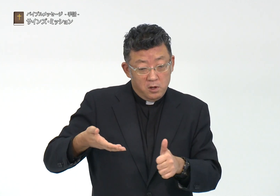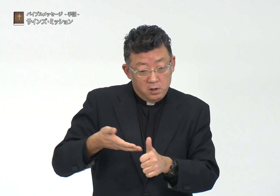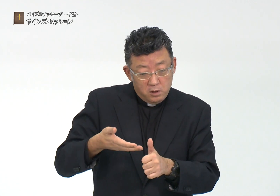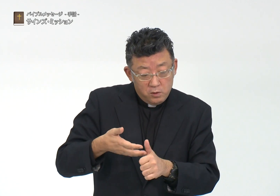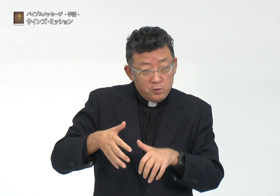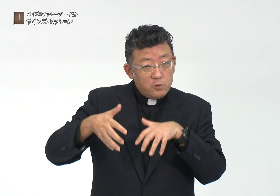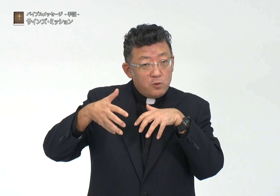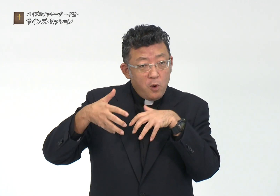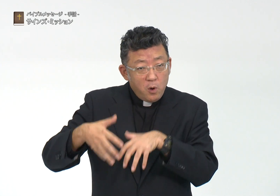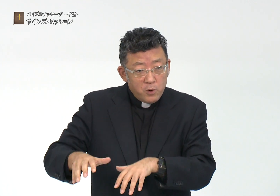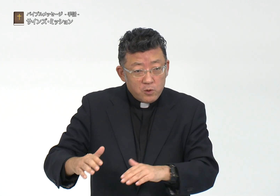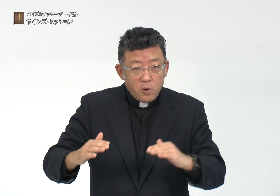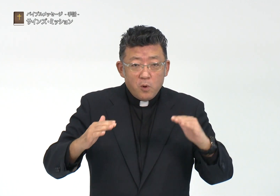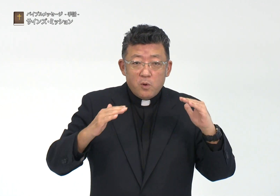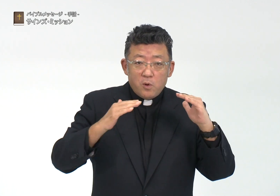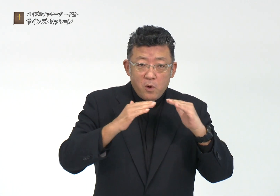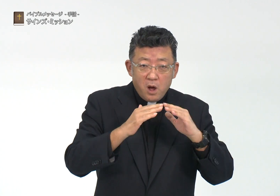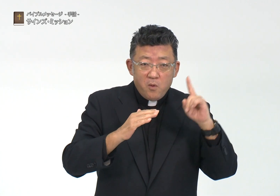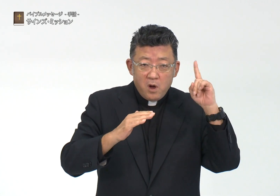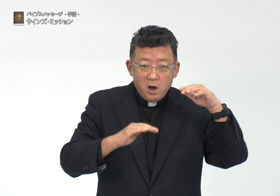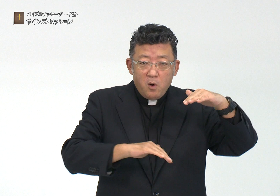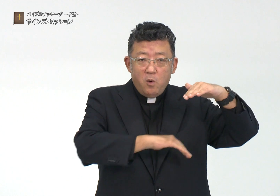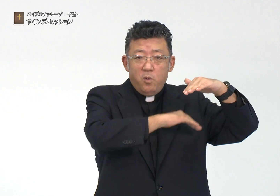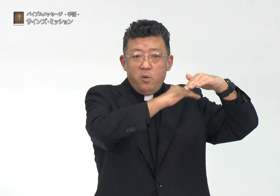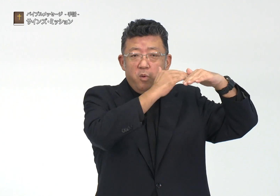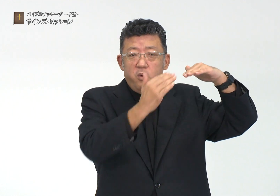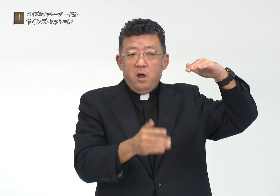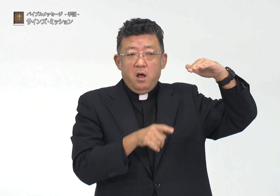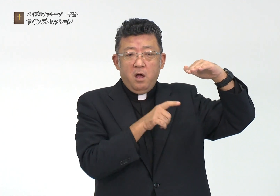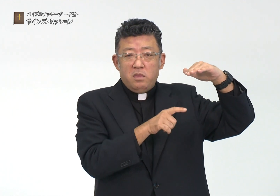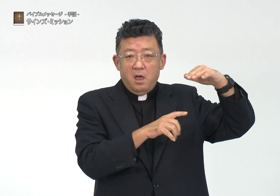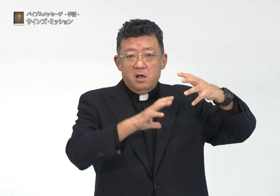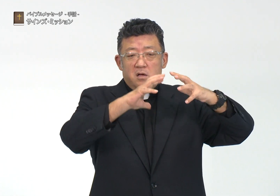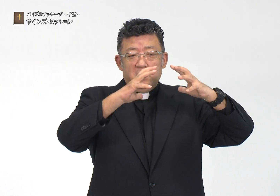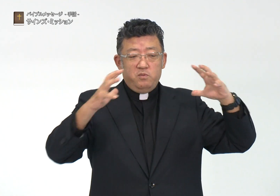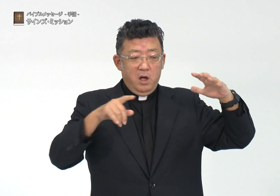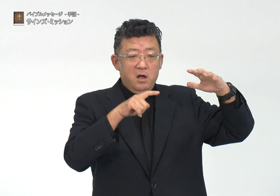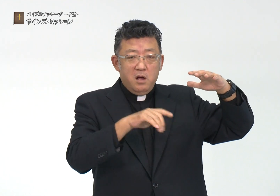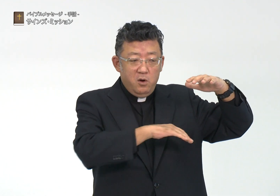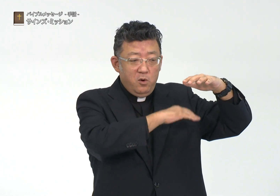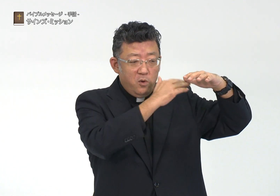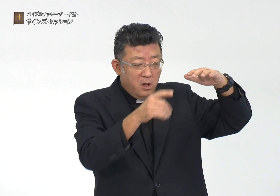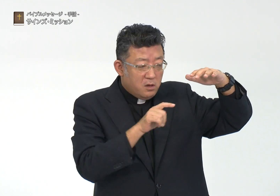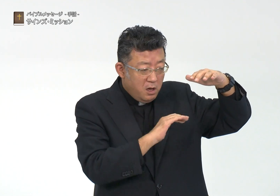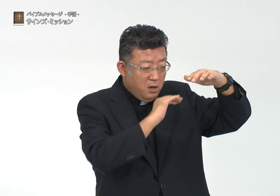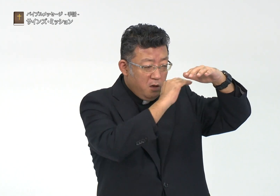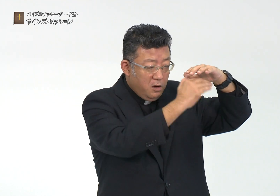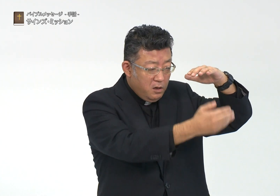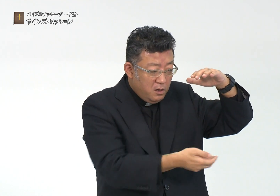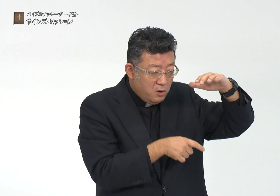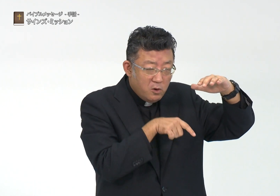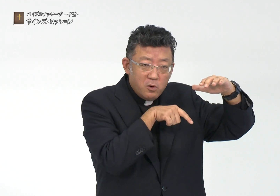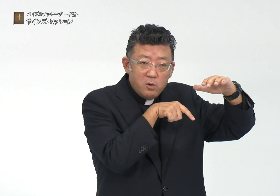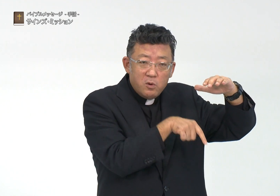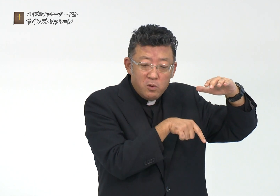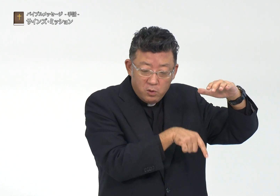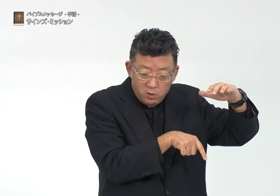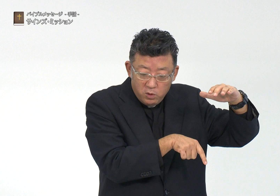むしろその時代の家畜小屋はホラーなで大きな